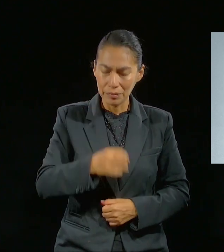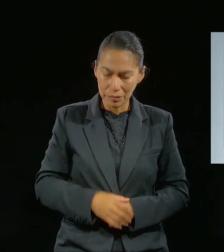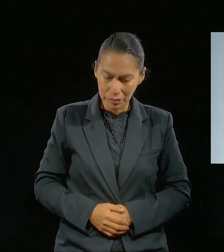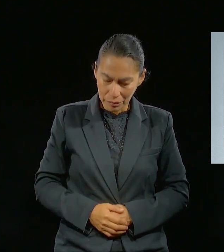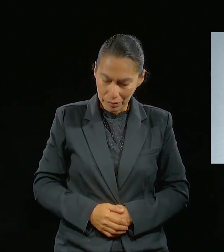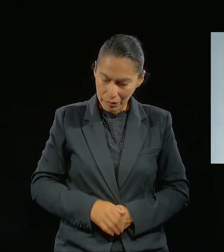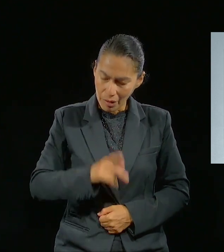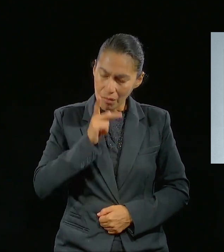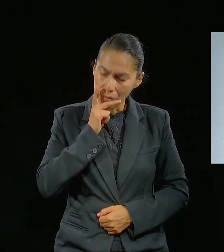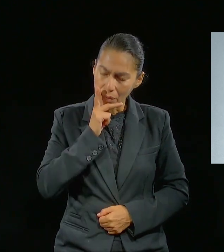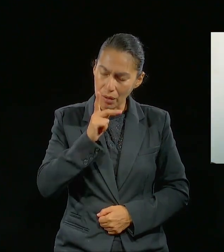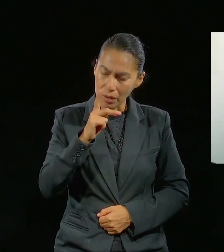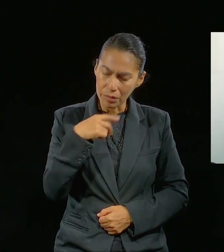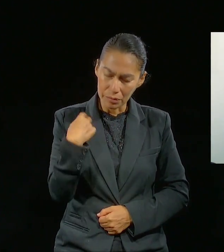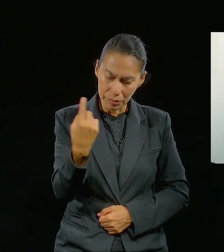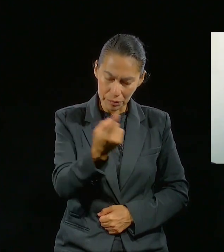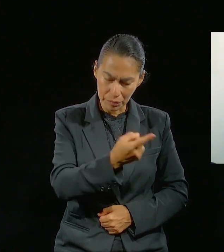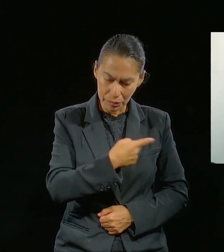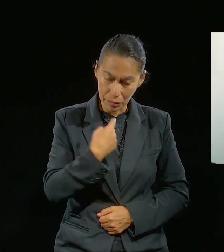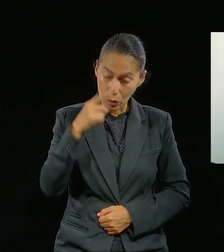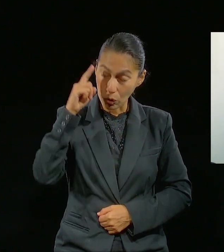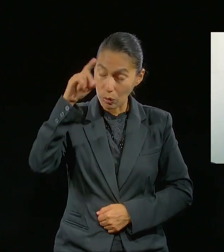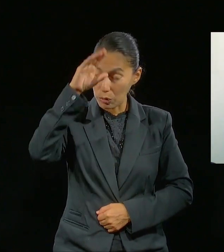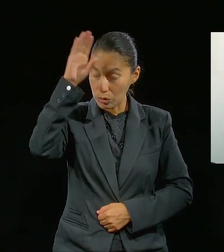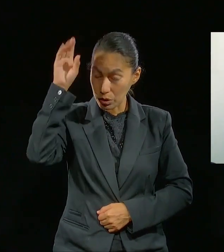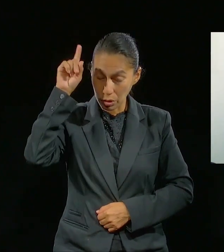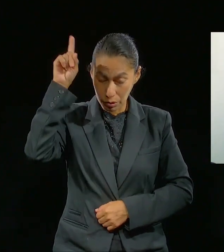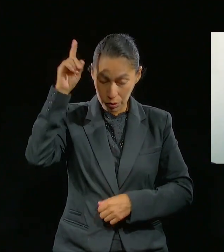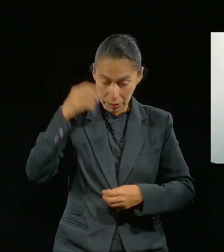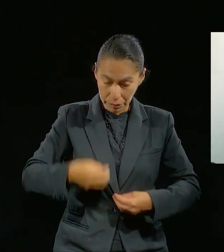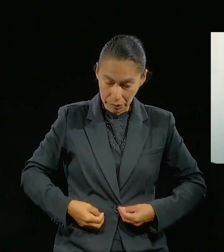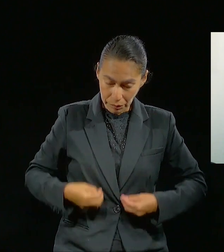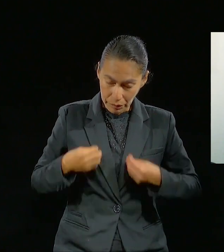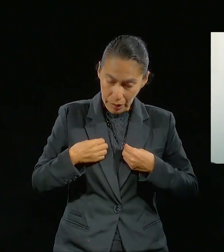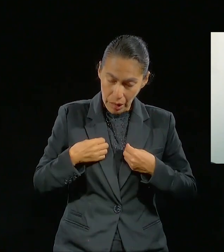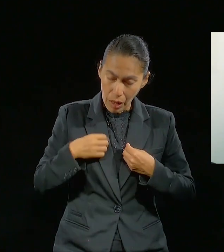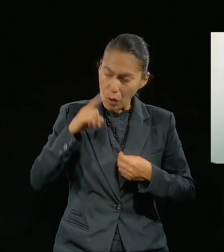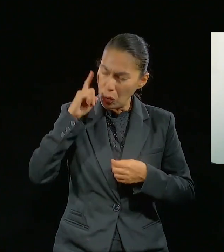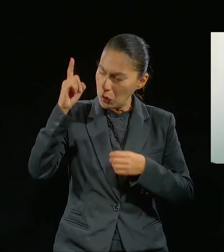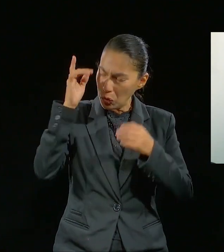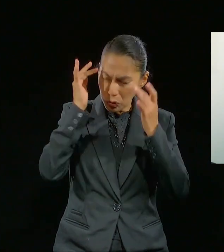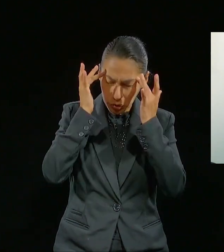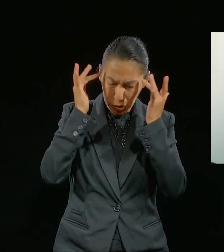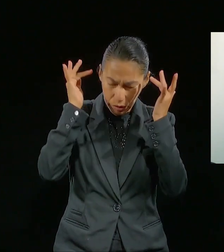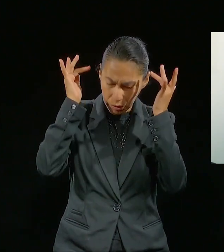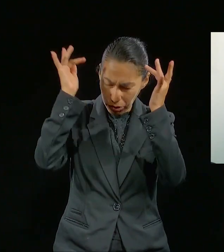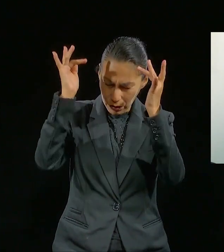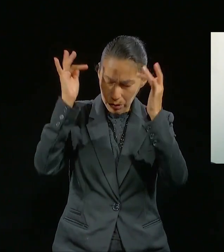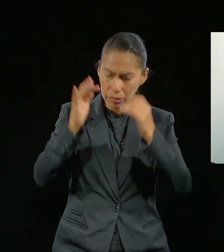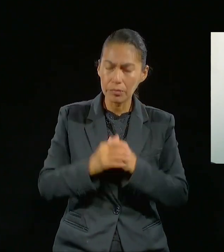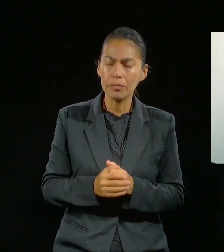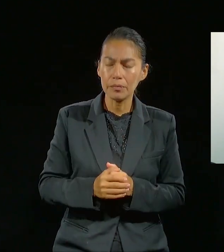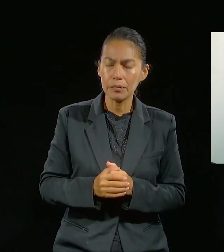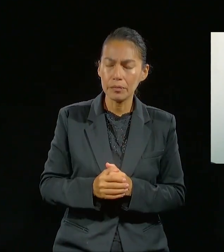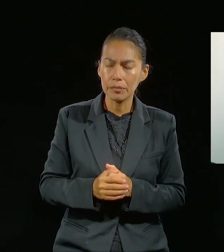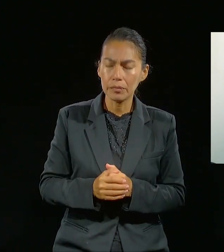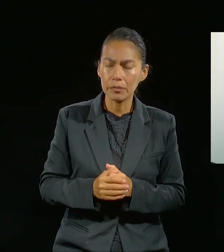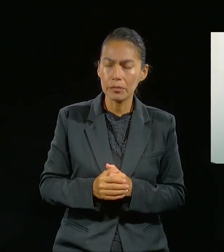Sí, oremos. Padre nuestro que estás en los cielos, santificado sea tu nombre,